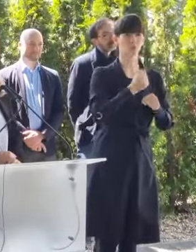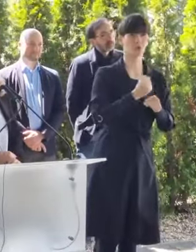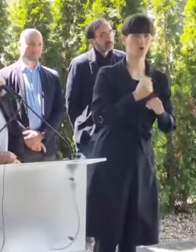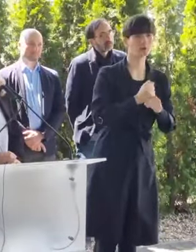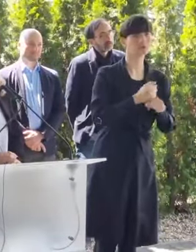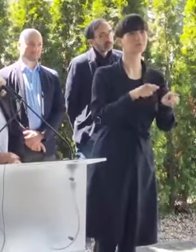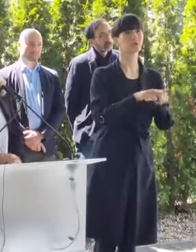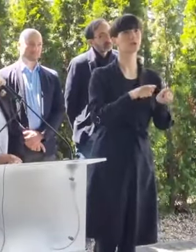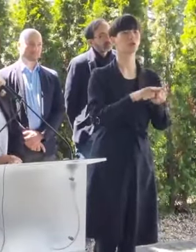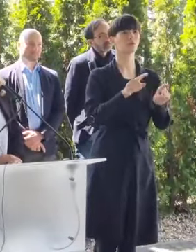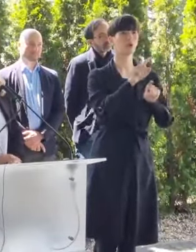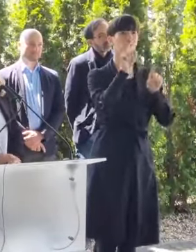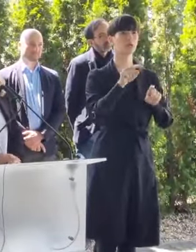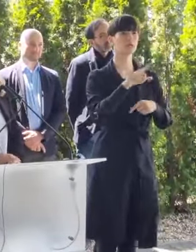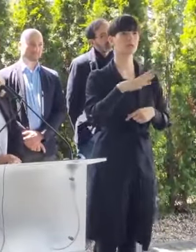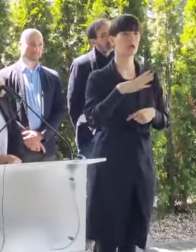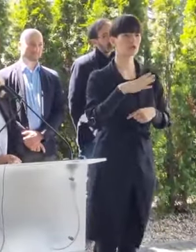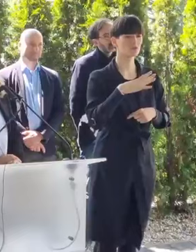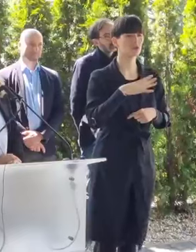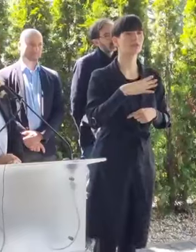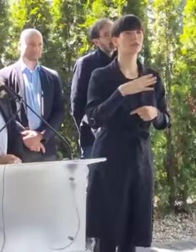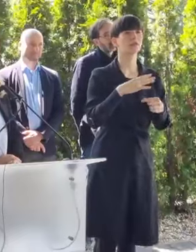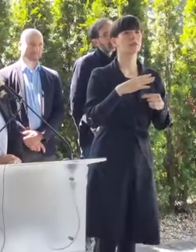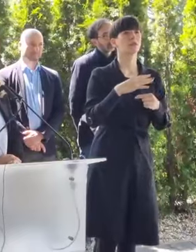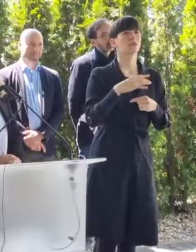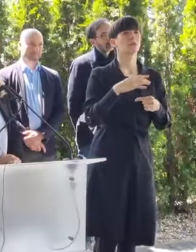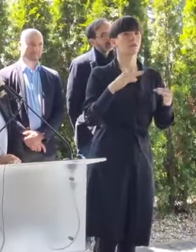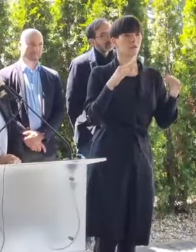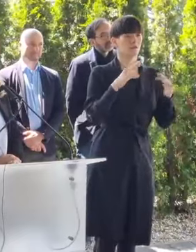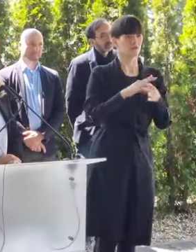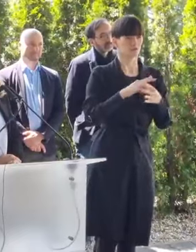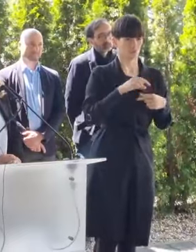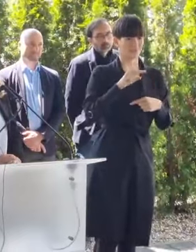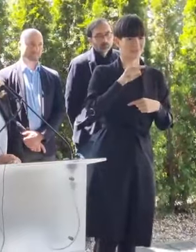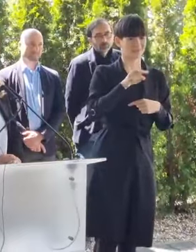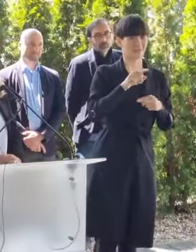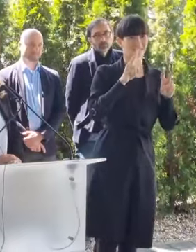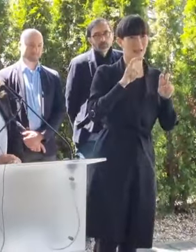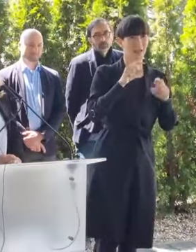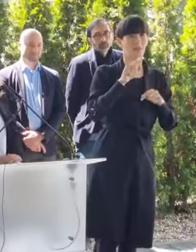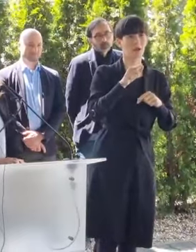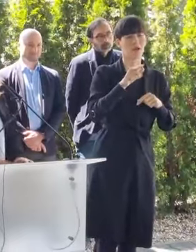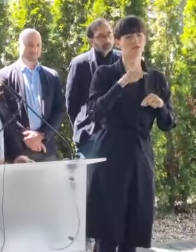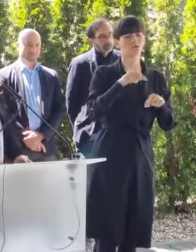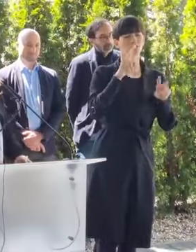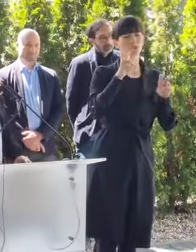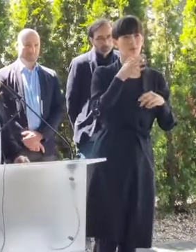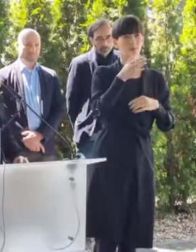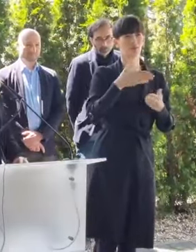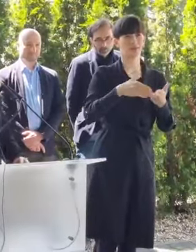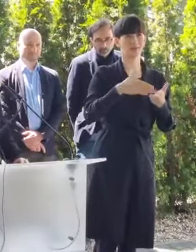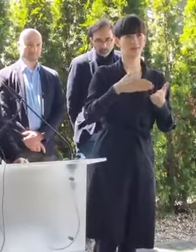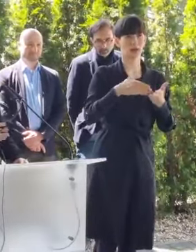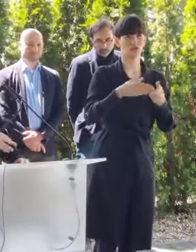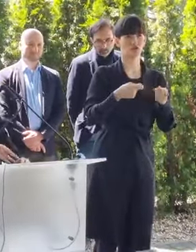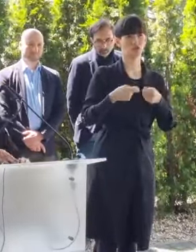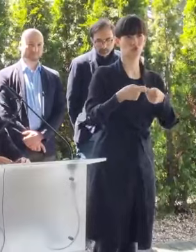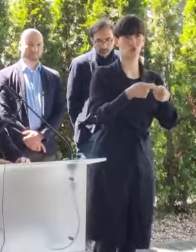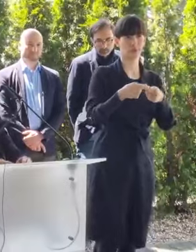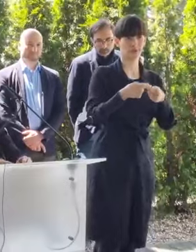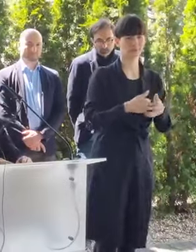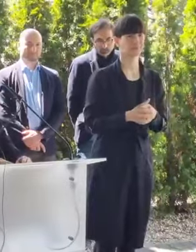prípadne akékoľvek pomoc pri odmíňovaní, lebo to bude aj téma nasledujúceho summitu. Mm-hmm. Možno